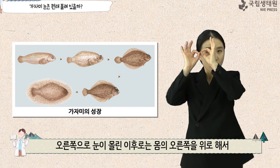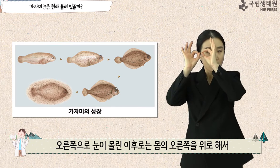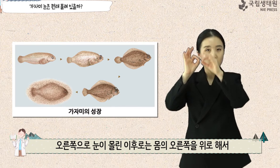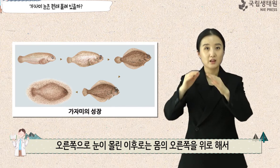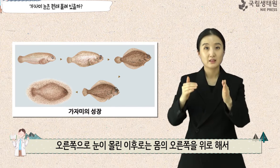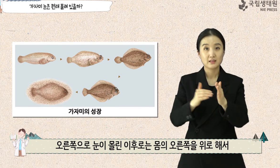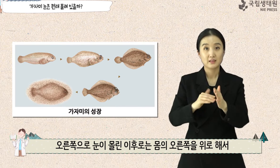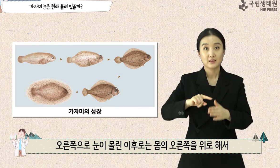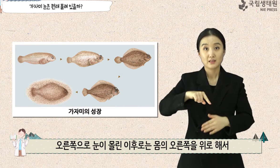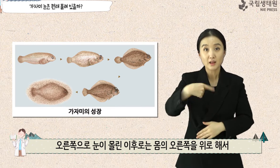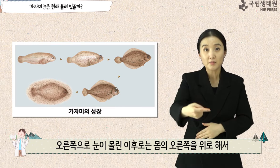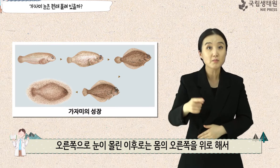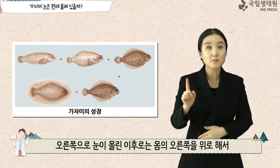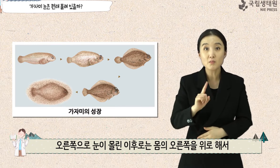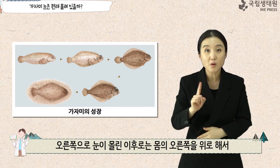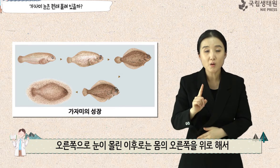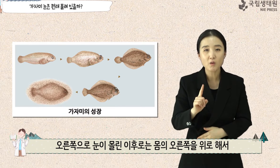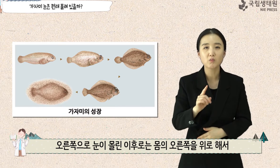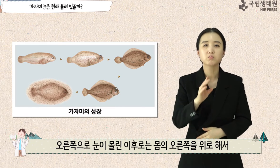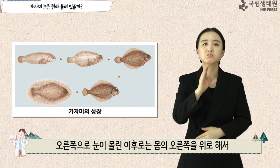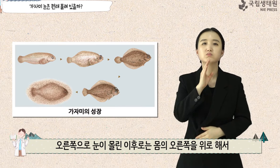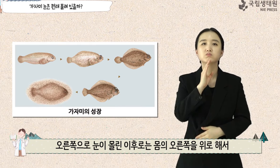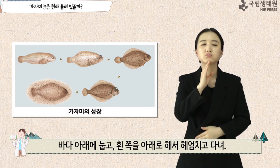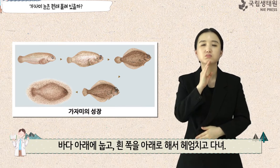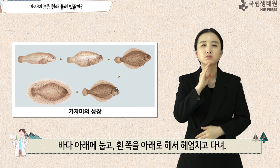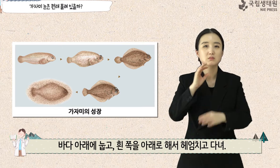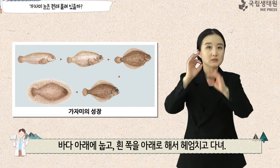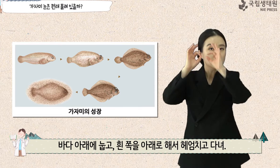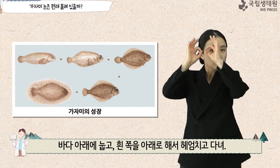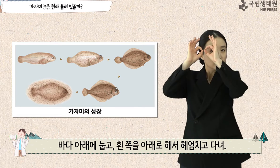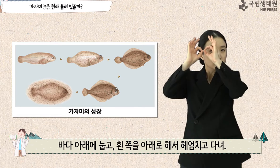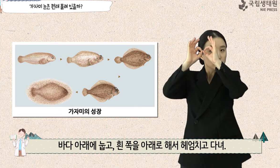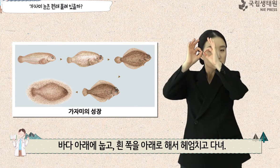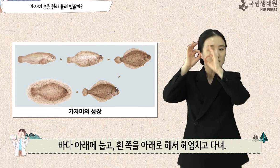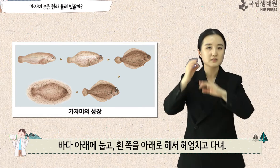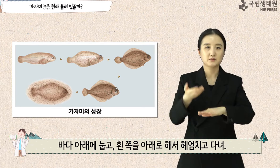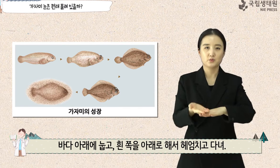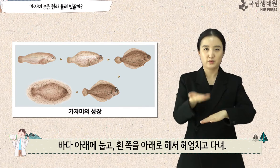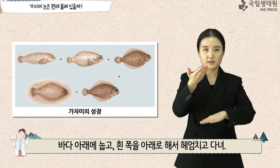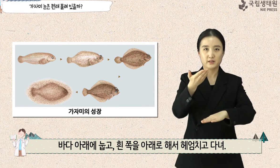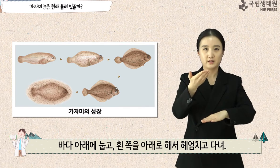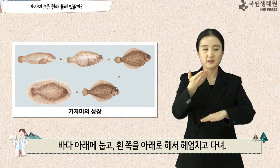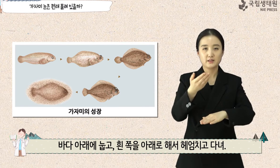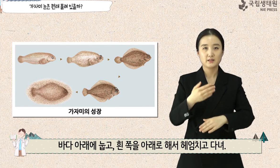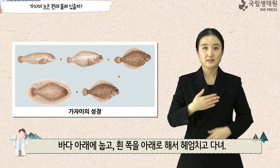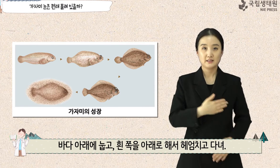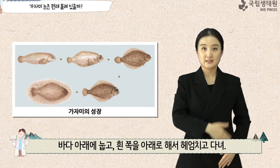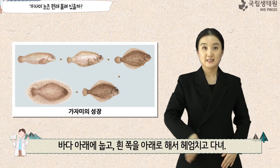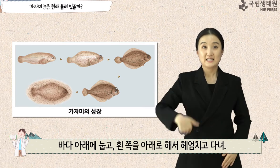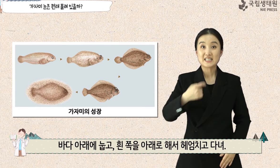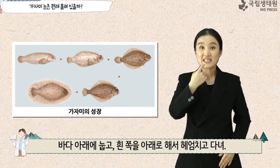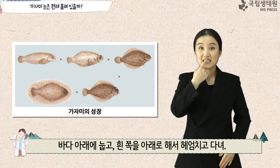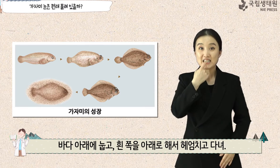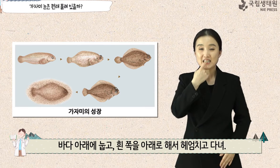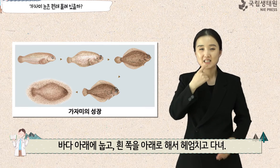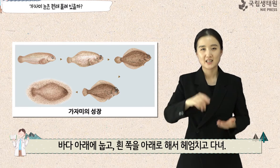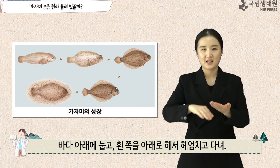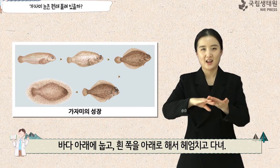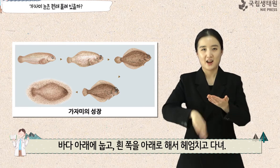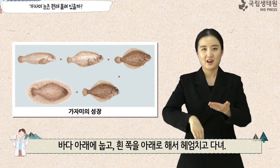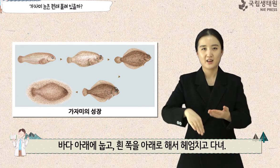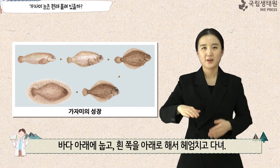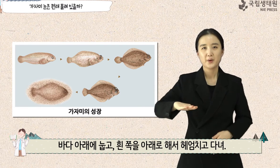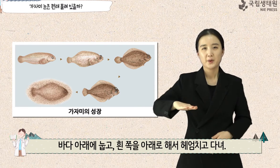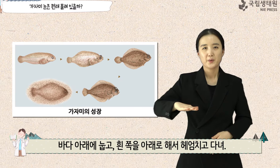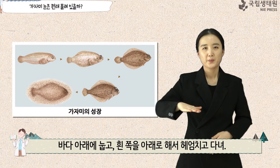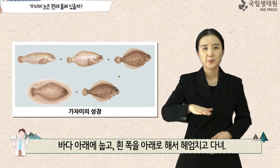이후로는 몸의 오른쪽을 위로 해서 바다 아래에 눕고 흰쪽을 아래로 해서 헤엄치고